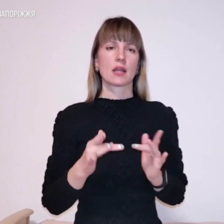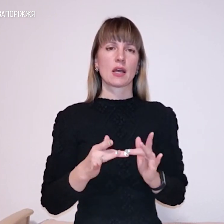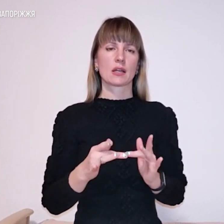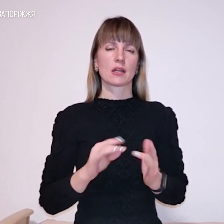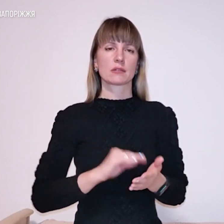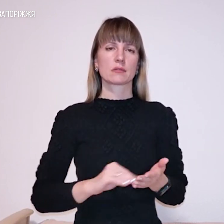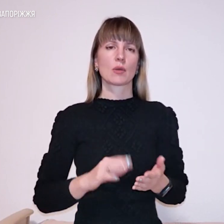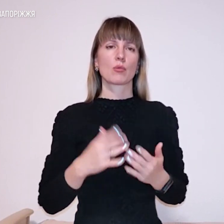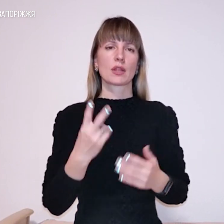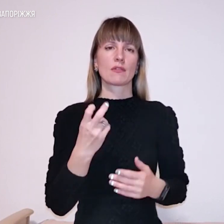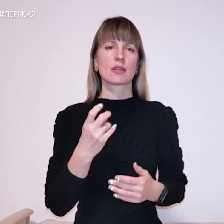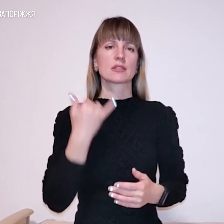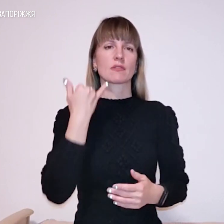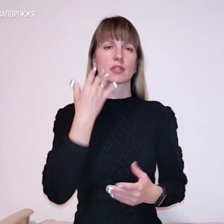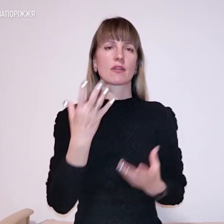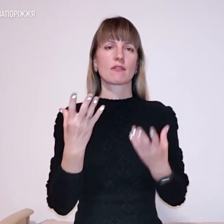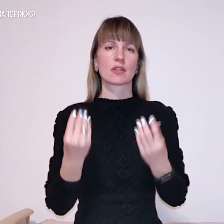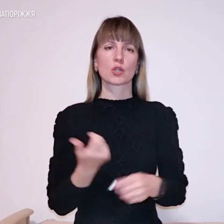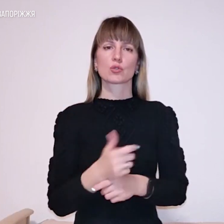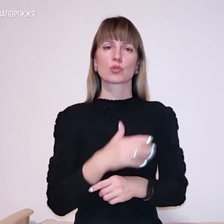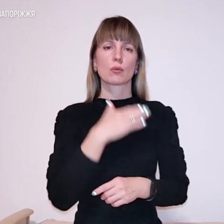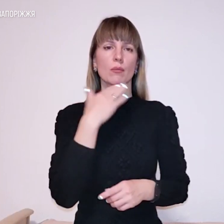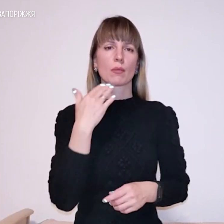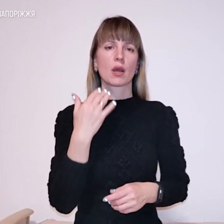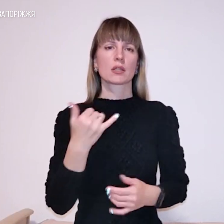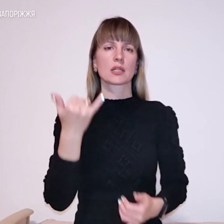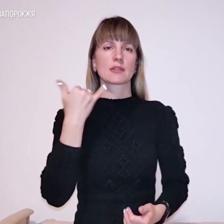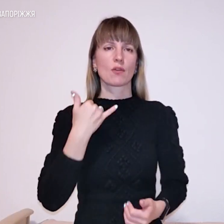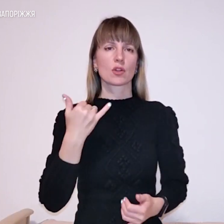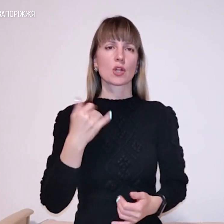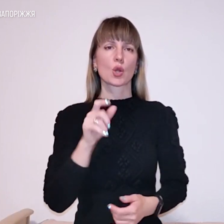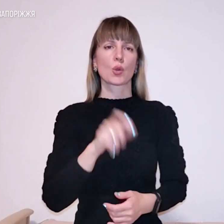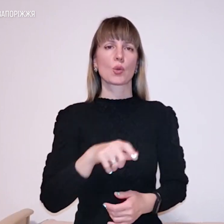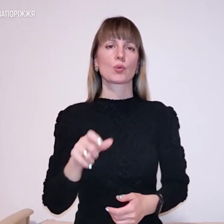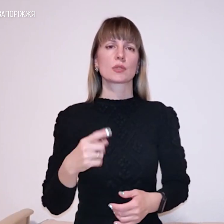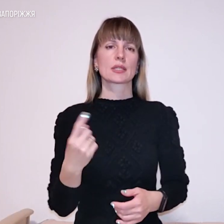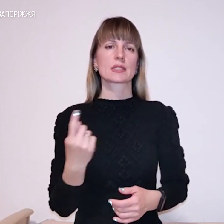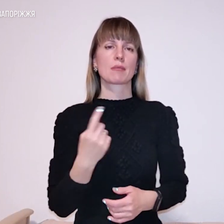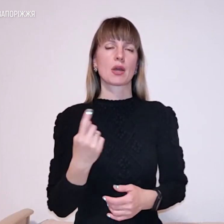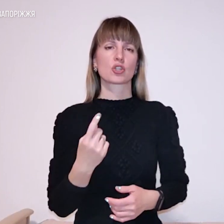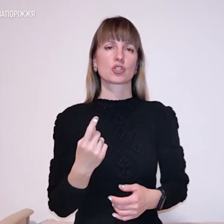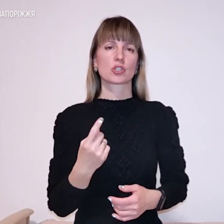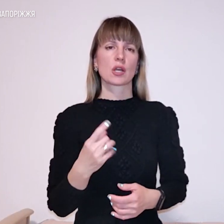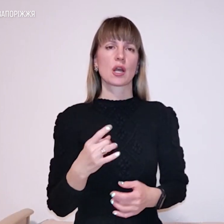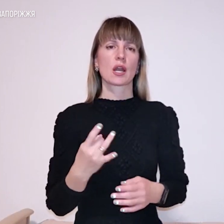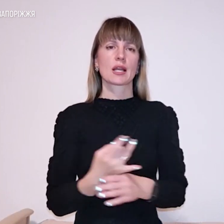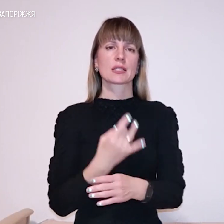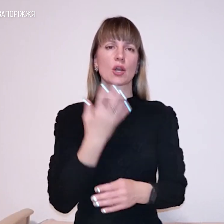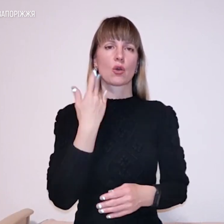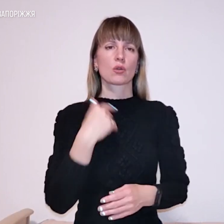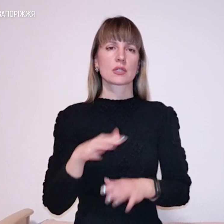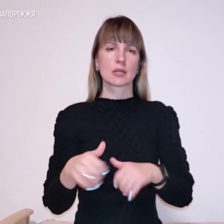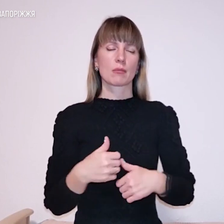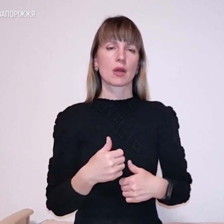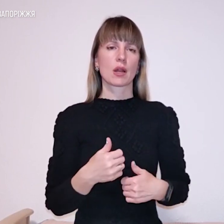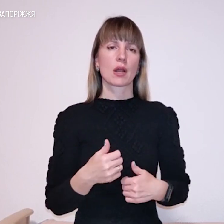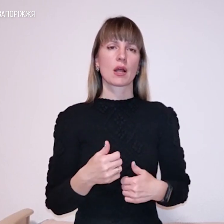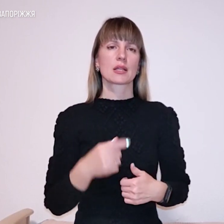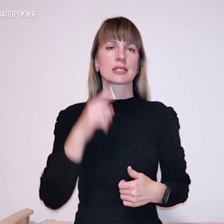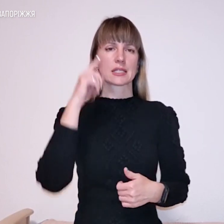на день. Тобто дуже багато поступало дзвінків. Вже люди з перших разів, коли вивозили, вже тобто знали,